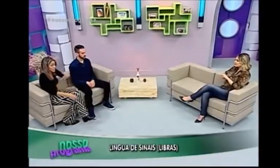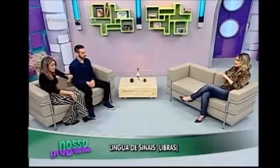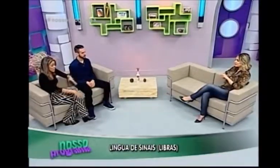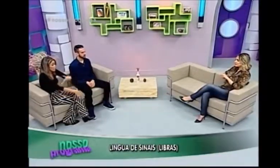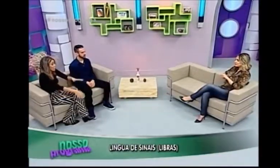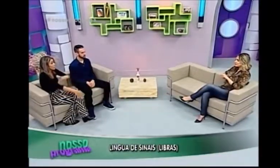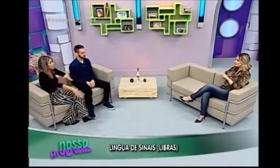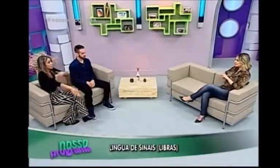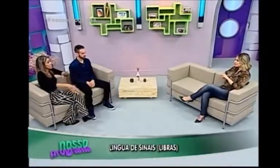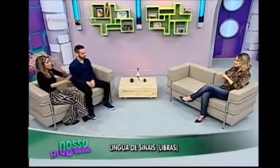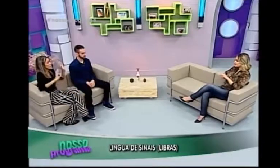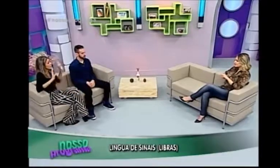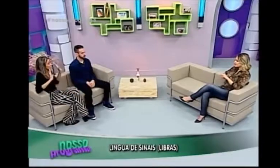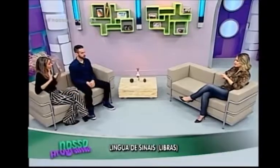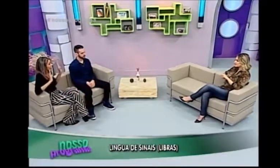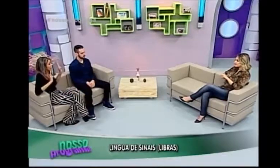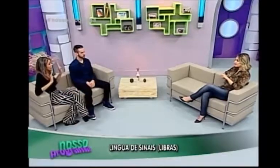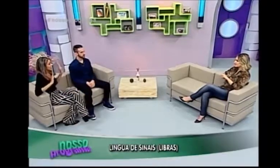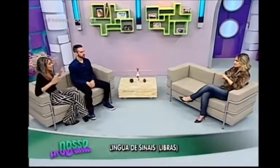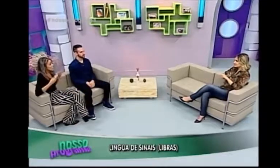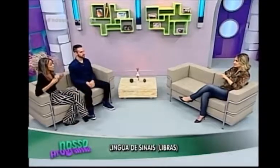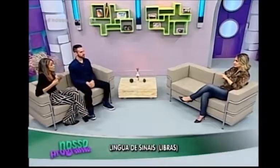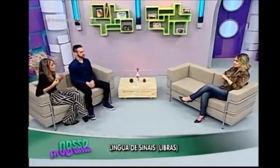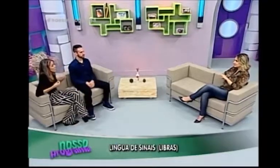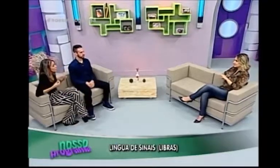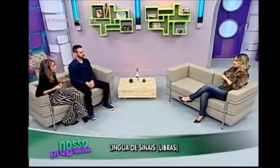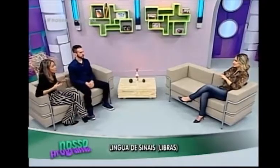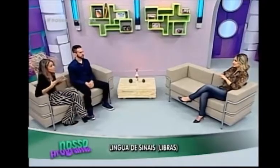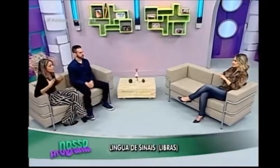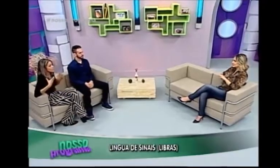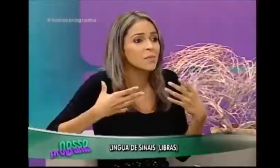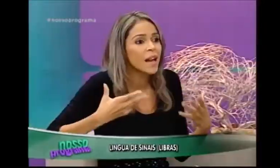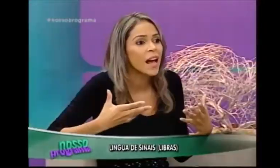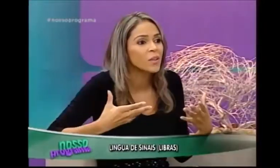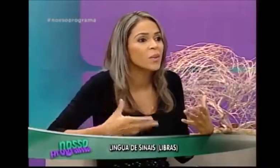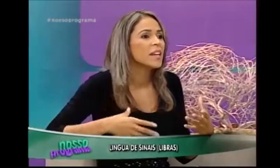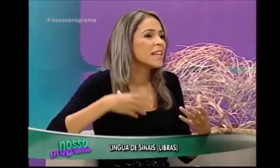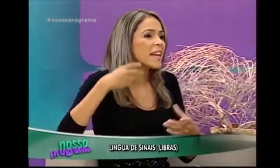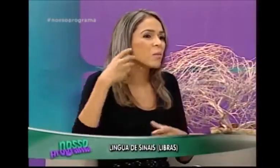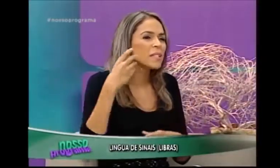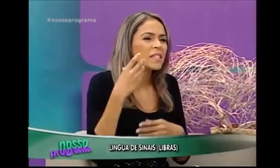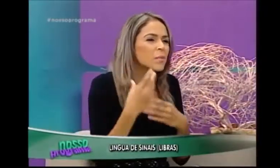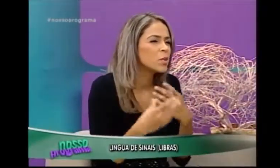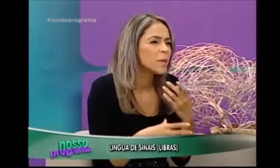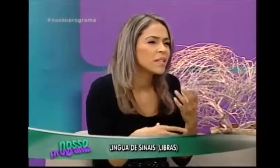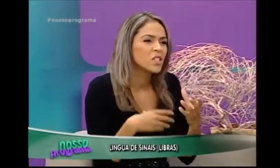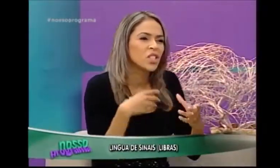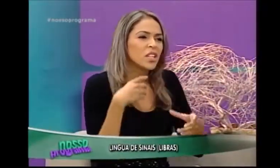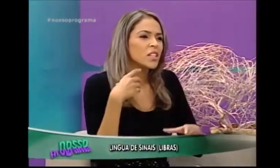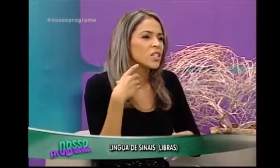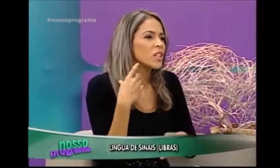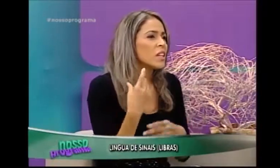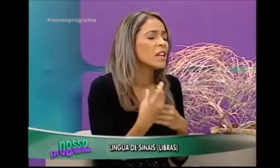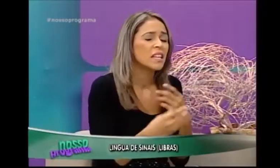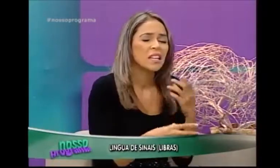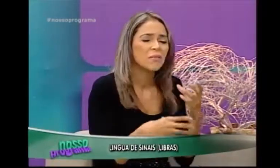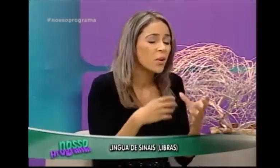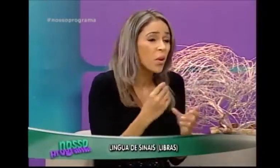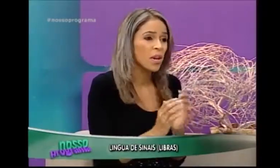fala, coloca qualquer coisa aí que eu quero sarar. Ele não sabia como falar, ele estava desesperado. E aí era um princípio de meningite e foi